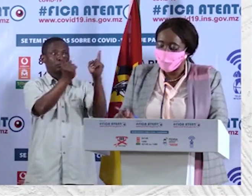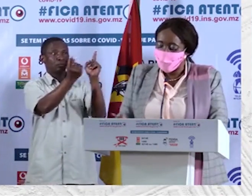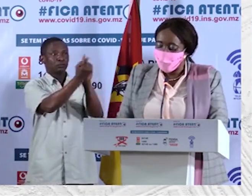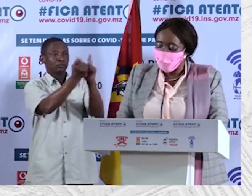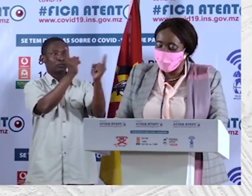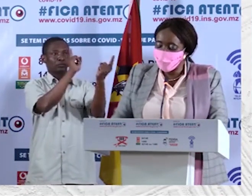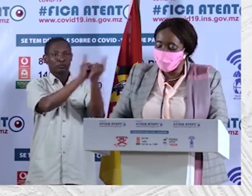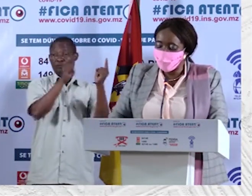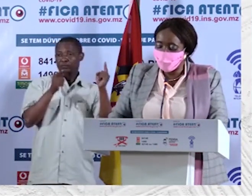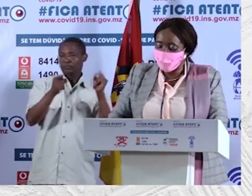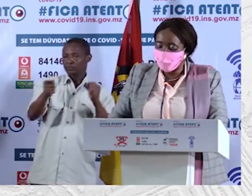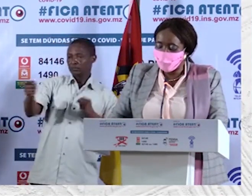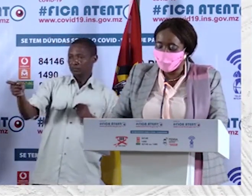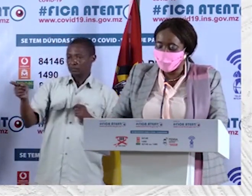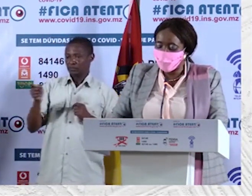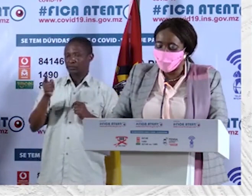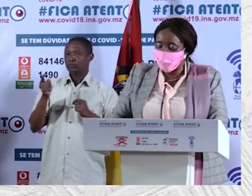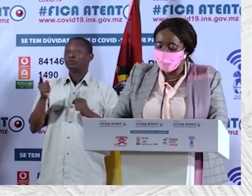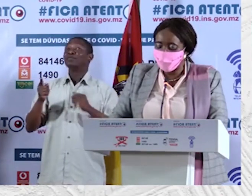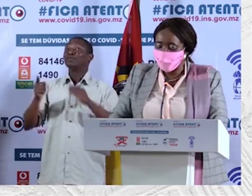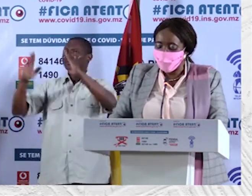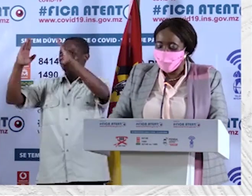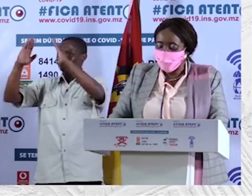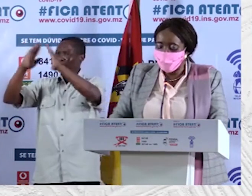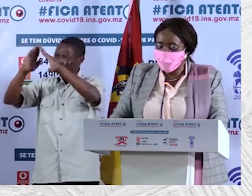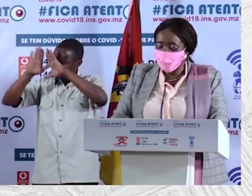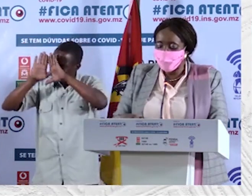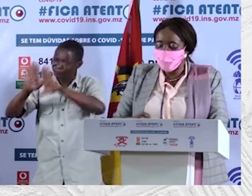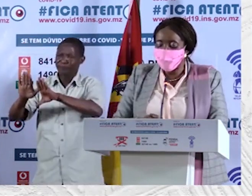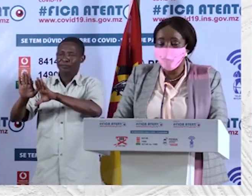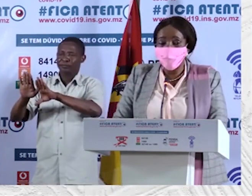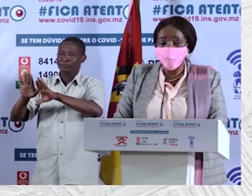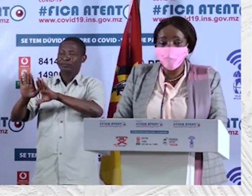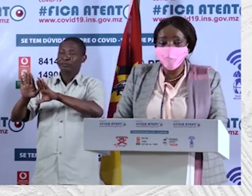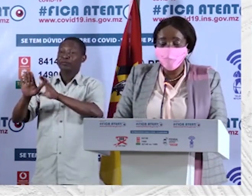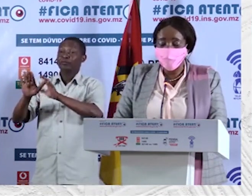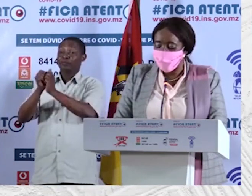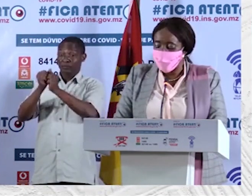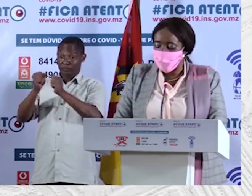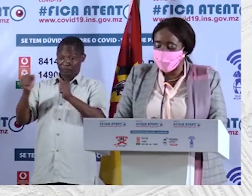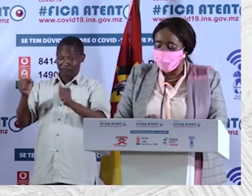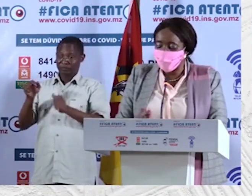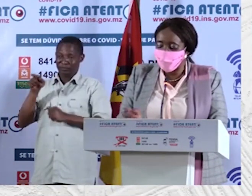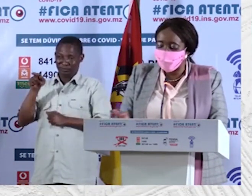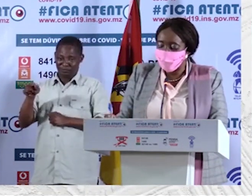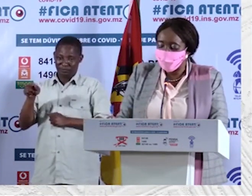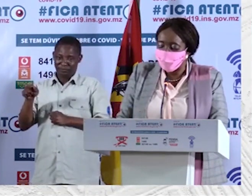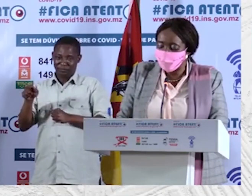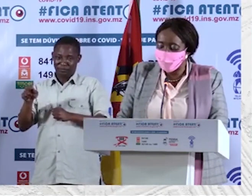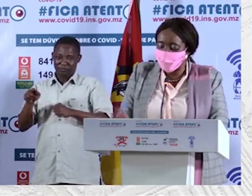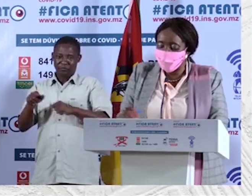Covid-19, estas devem ficar em quarentena domiciliar, caso o contacto tenha ocorrido em menos